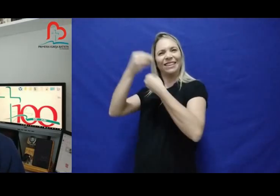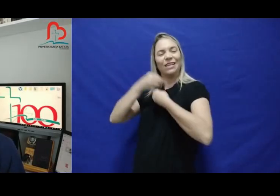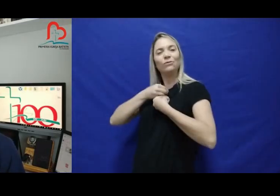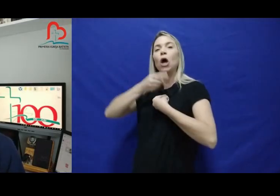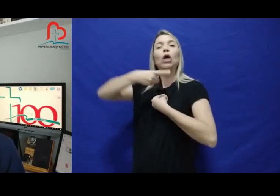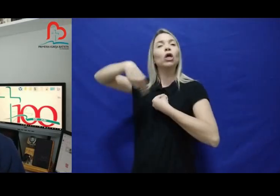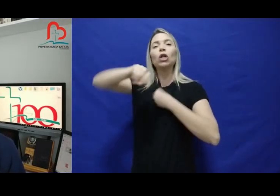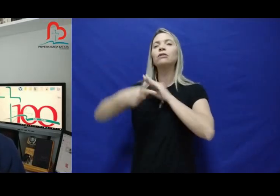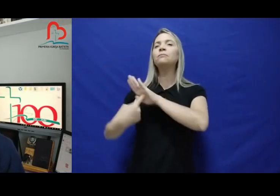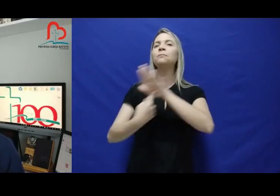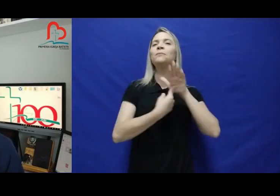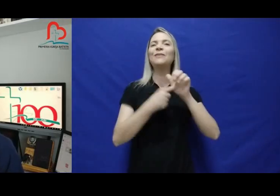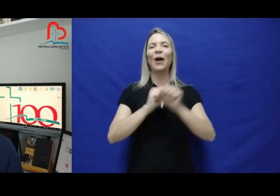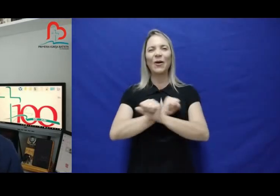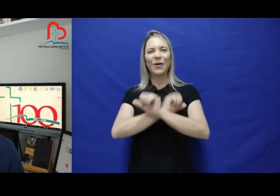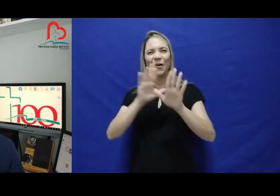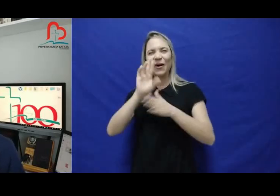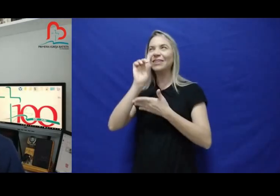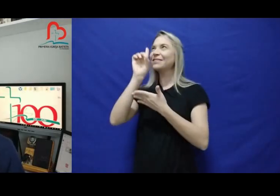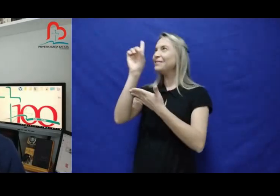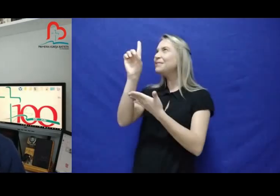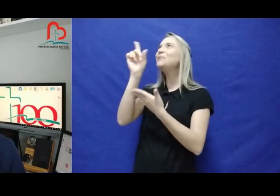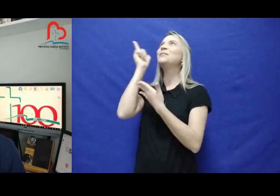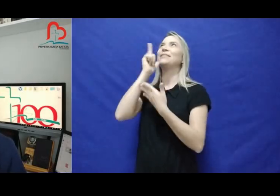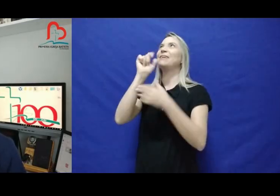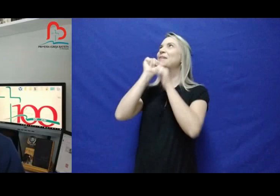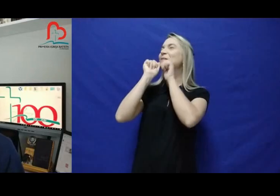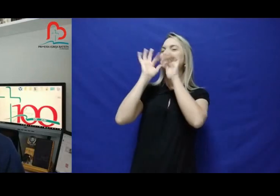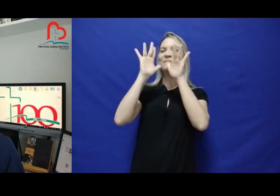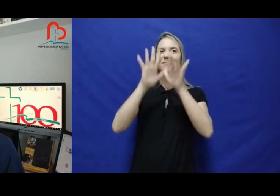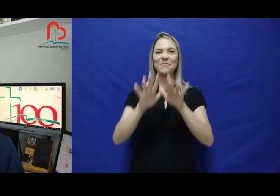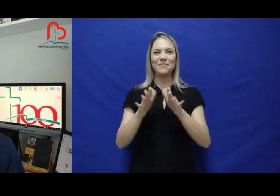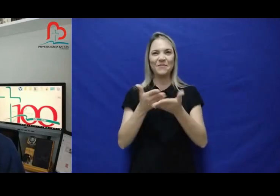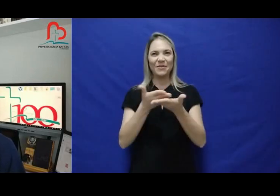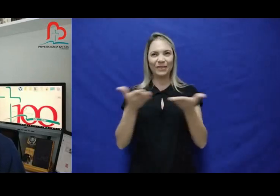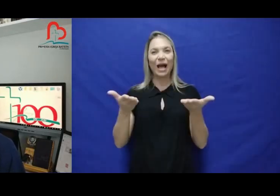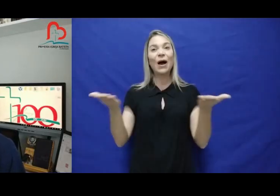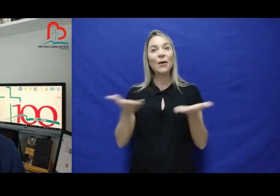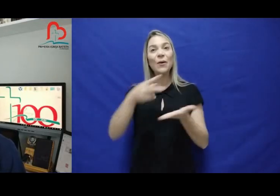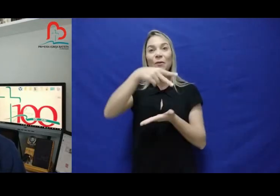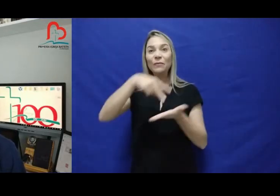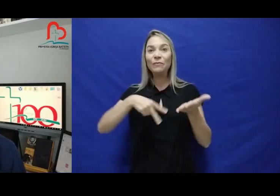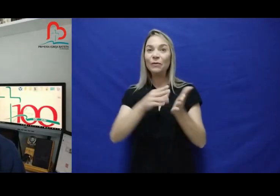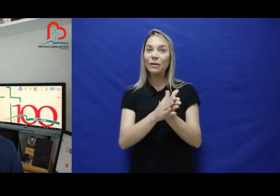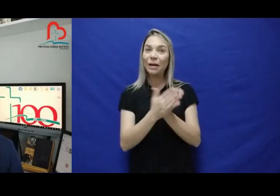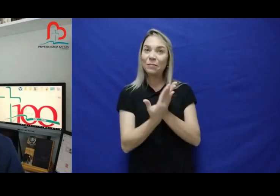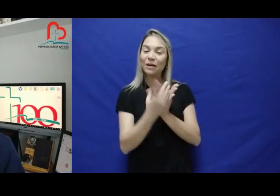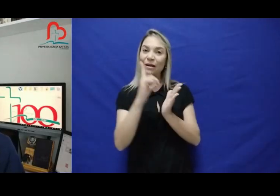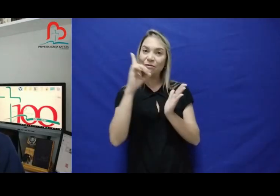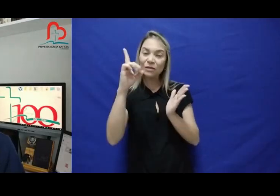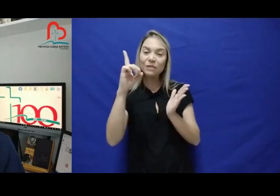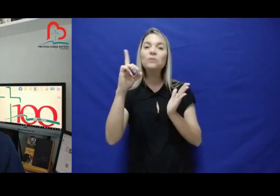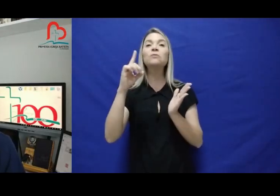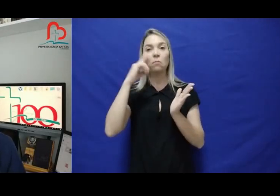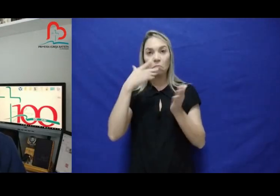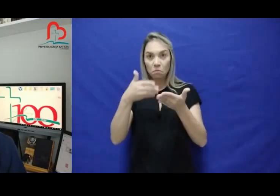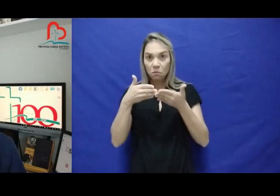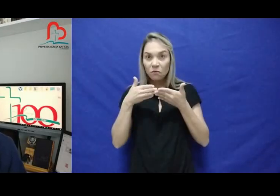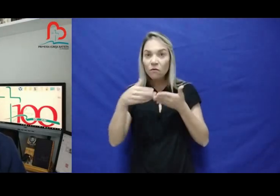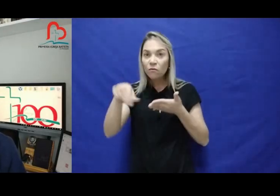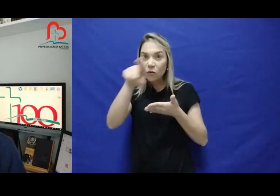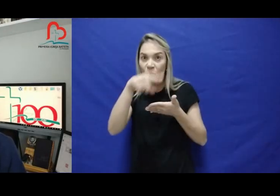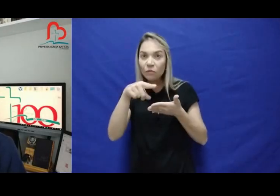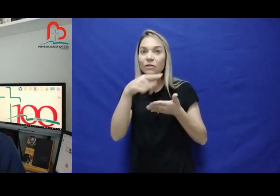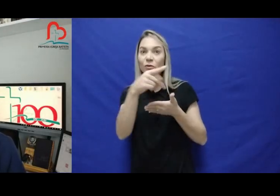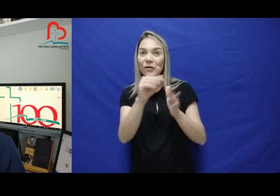cumprimento da missão recebida por Deus, que é glorificar a Deus e abençoar vidas. Nós vamos ler a palavra